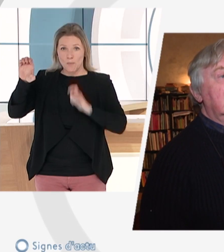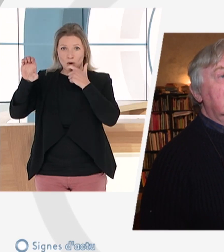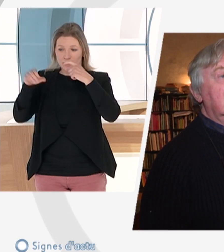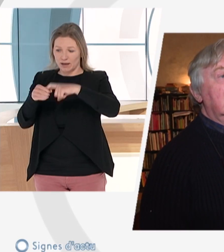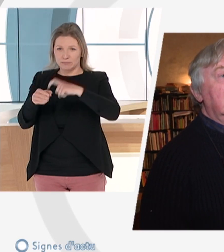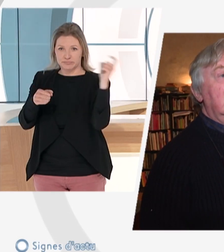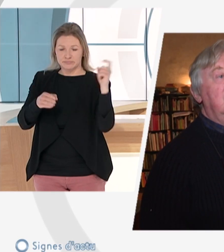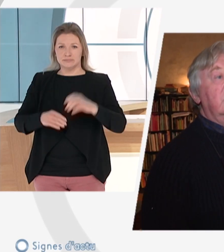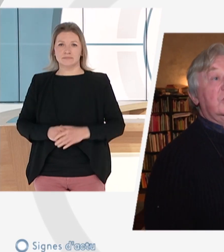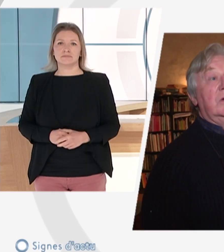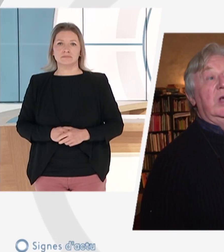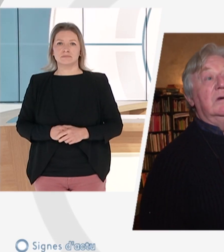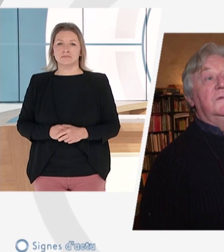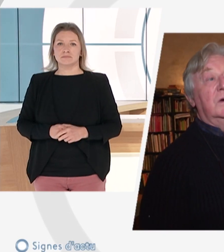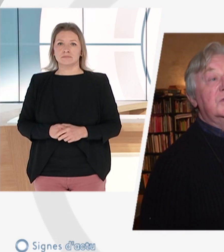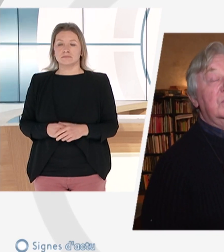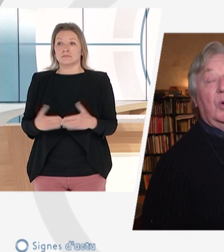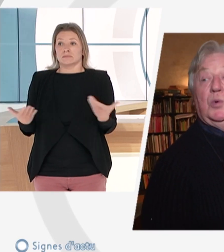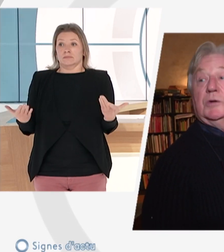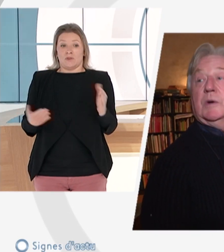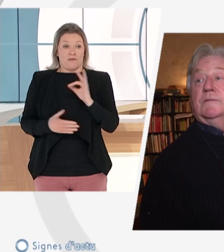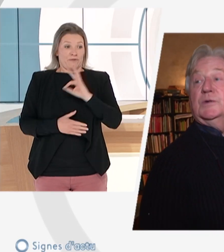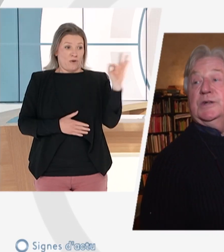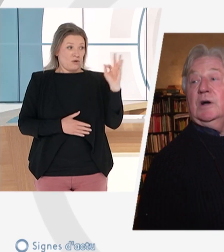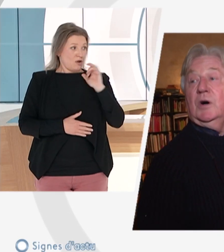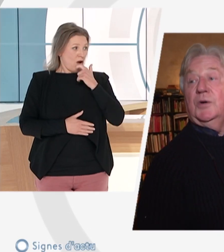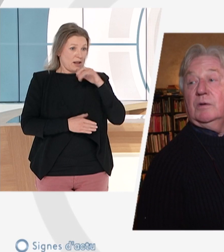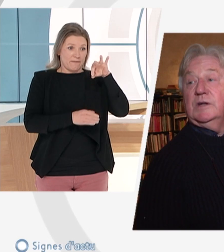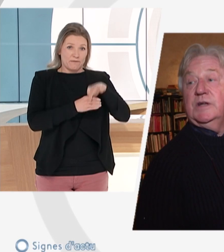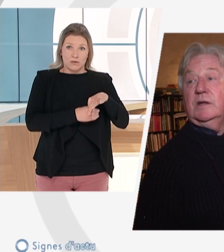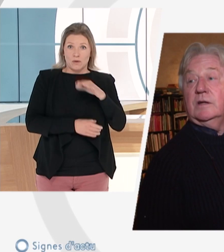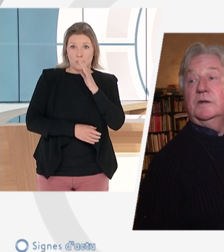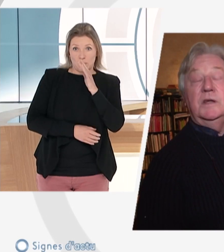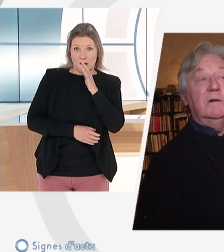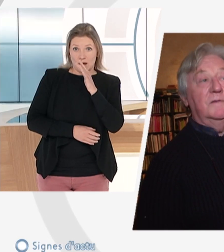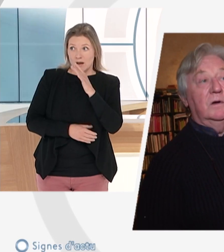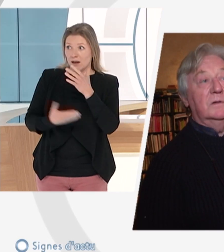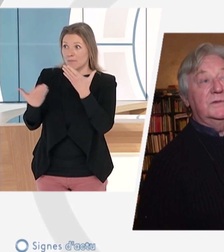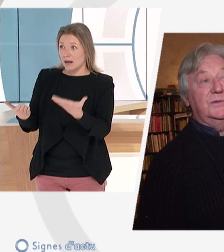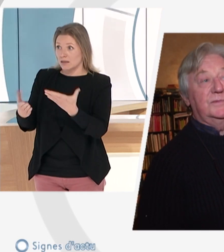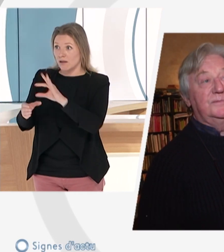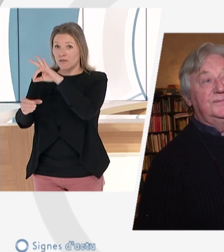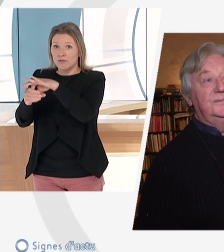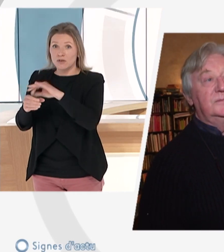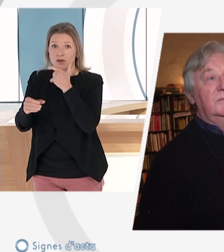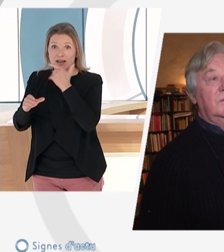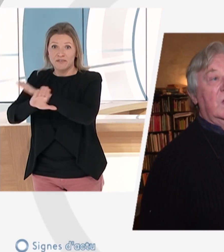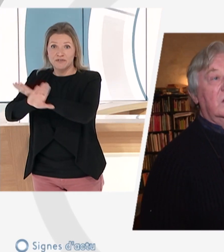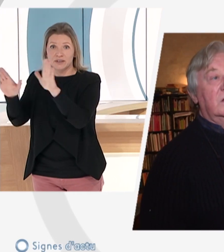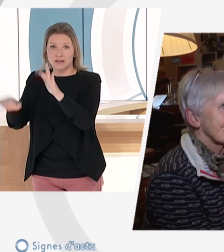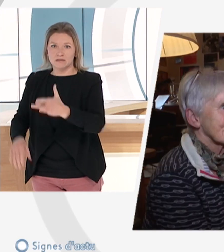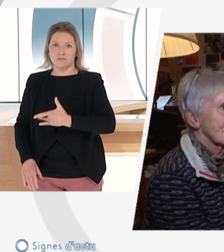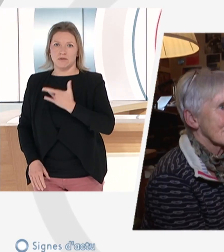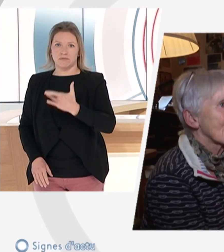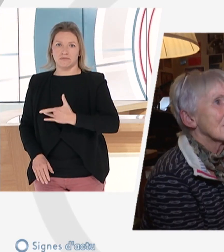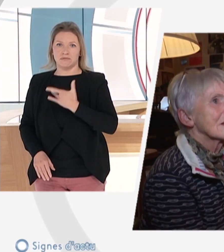Brexit. Et les pauvres Anglais en France n'auront plus le droit de voter en Angleterre ni en France. Installés en